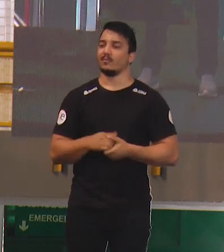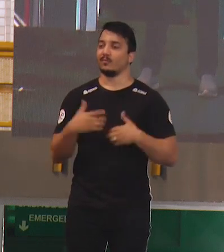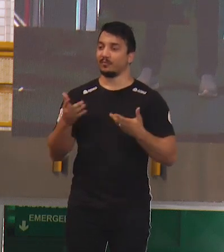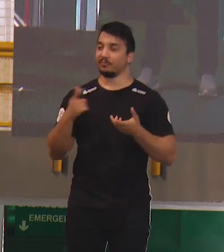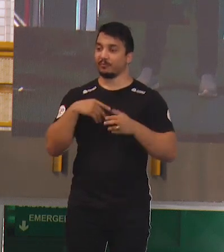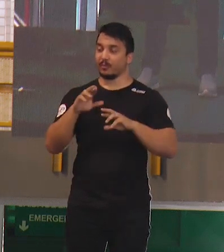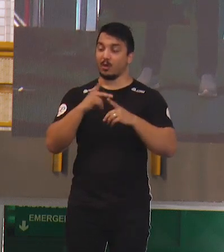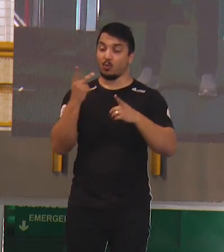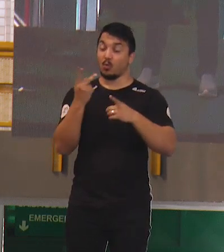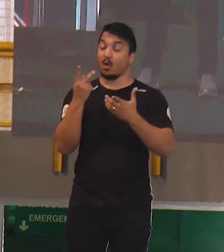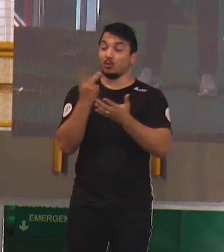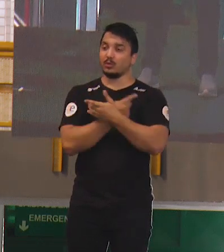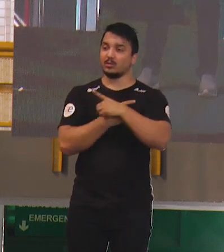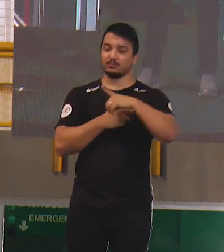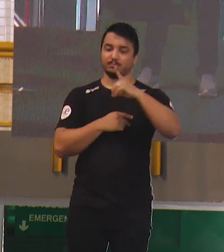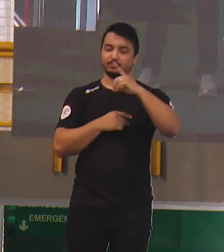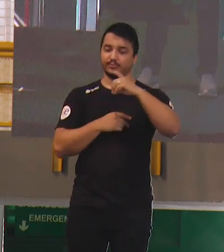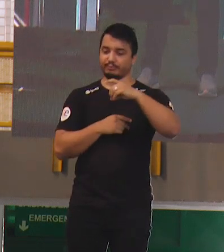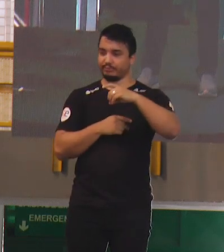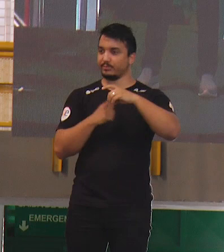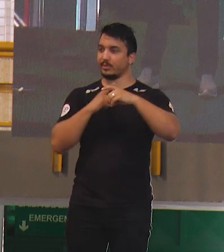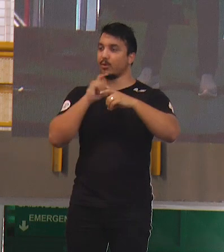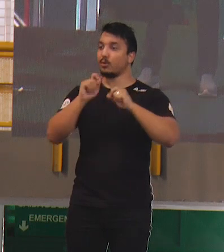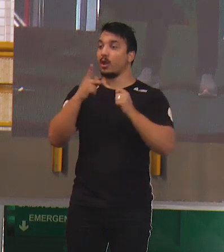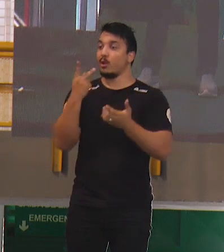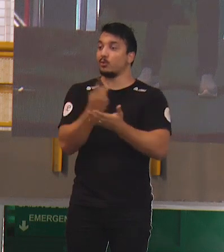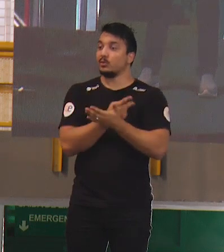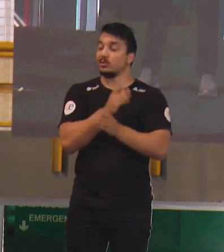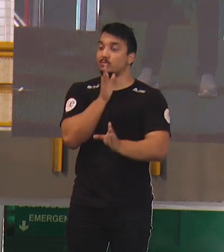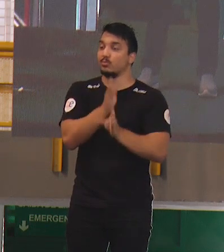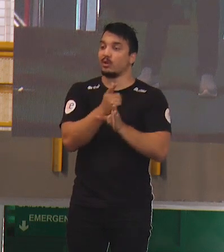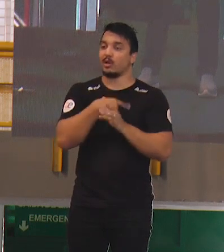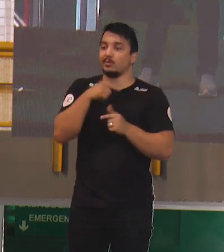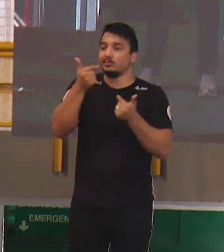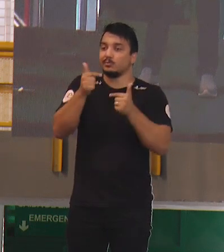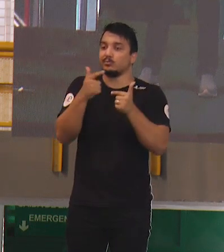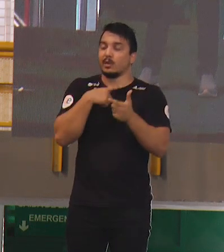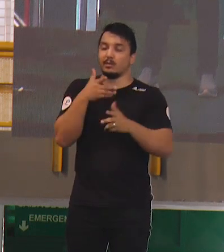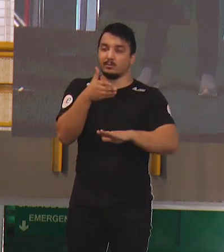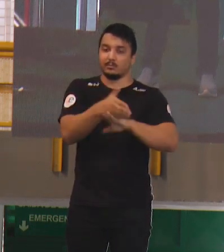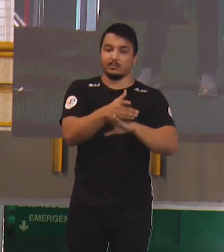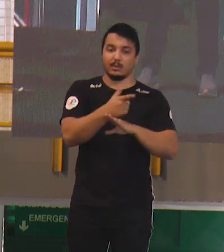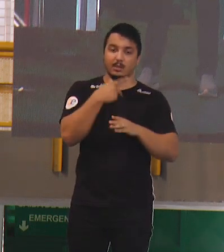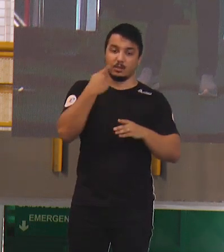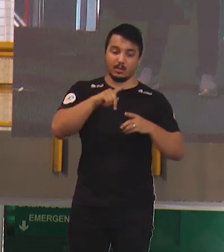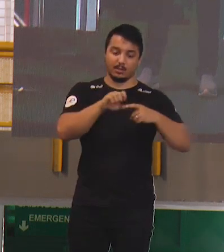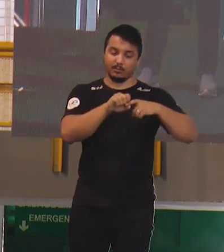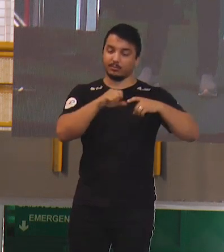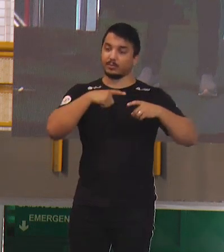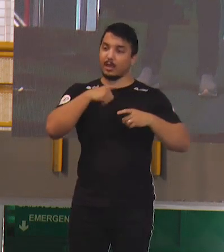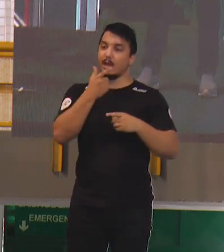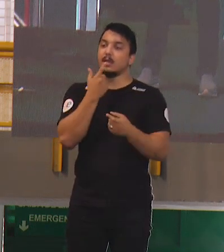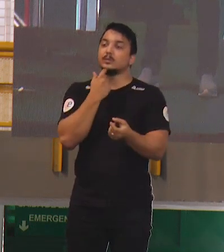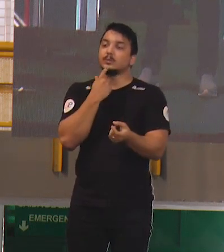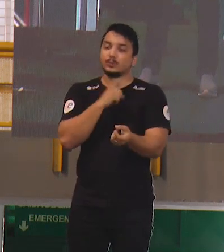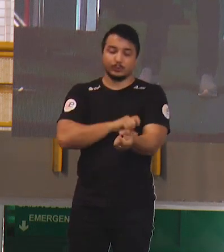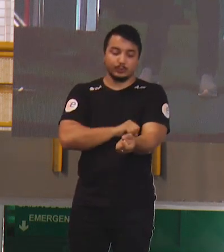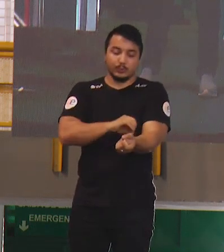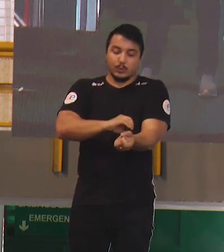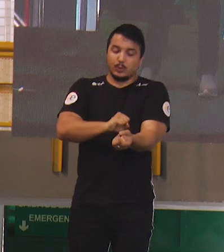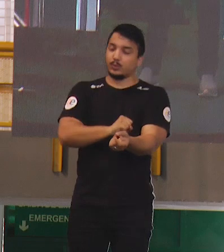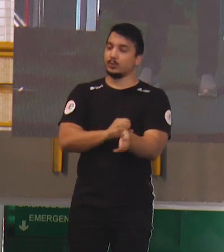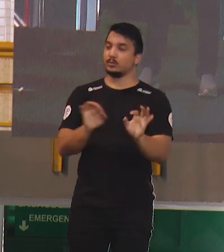a disfunção erétil é uma disfunção, certo, provocada pela não dilatação das artérias e não fechamento das